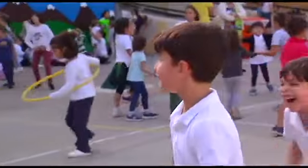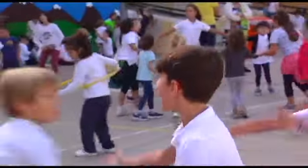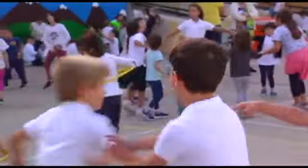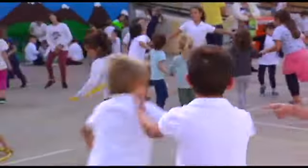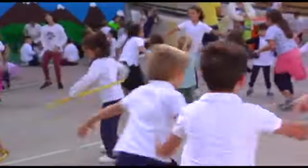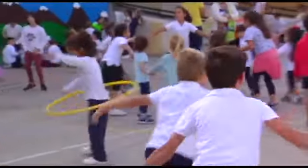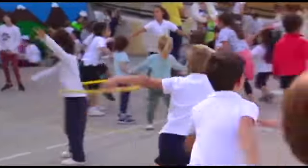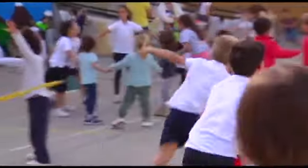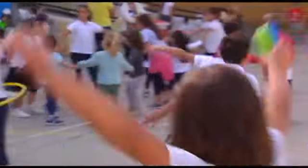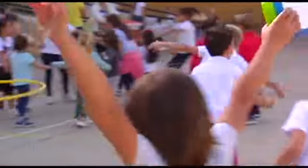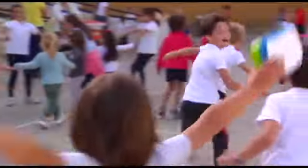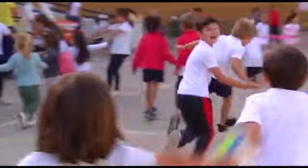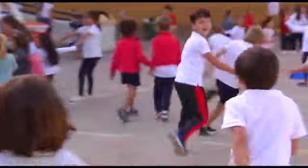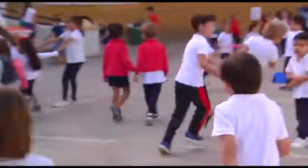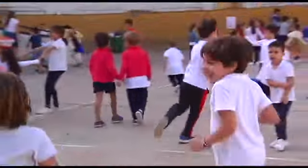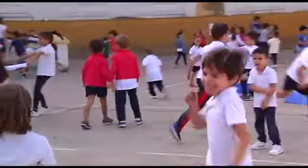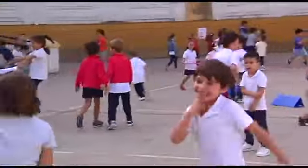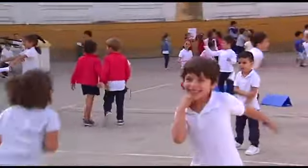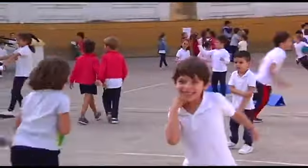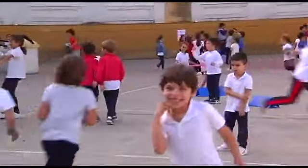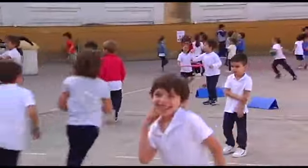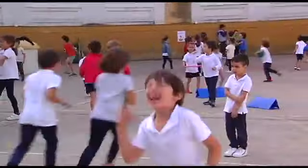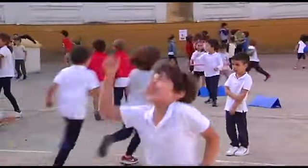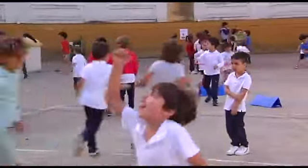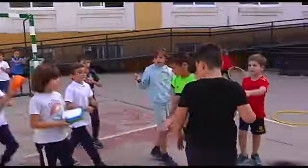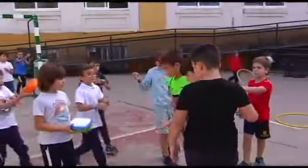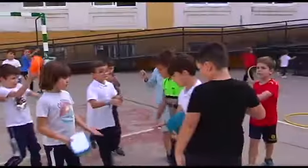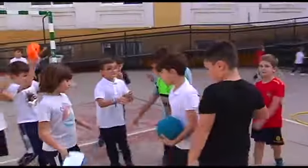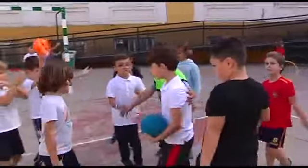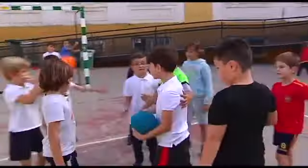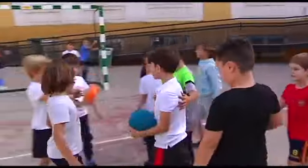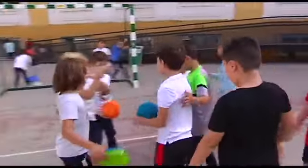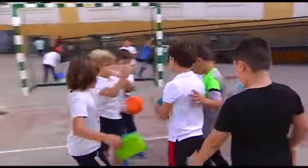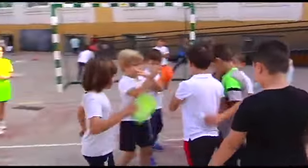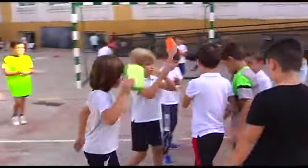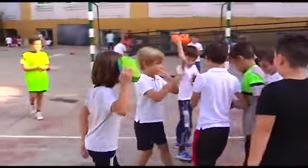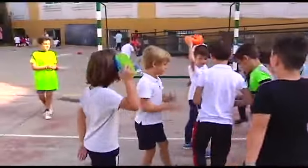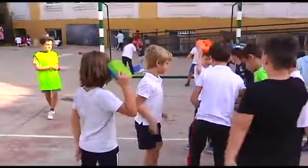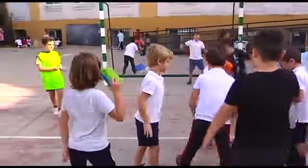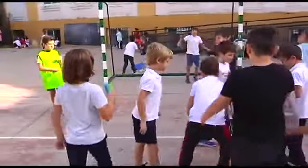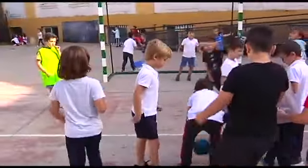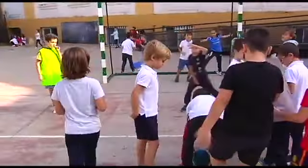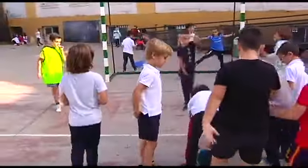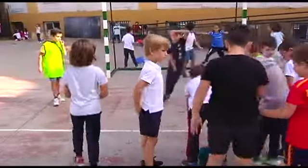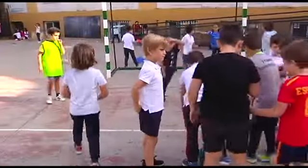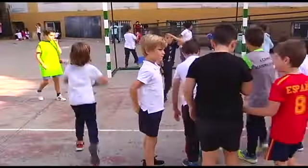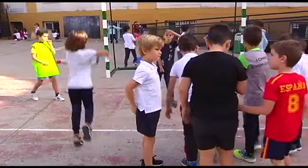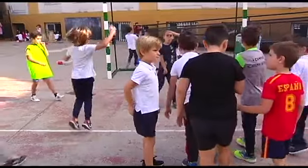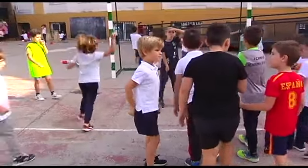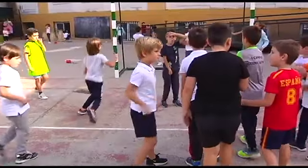hablan en lengua de signos. Mi hijo, de hecho, está en la misma mesa que un niño que tiene